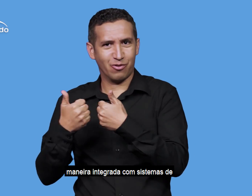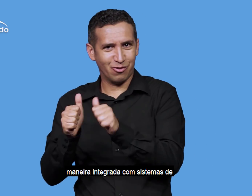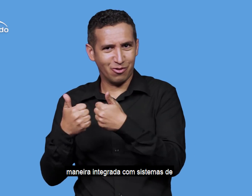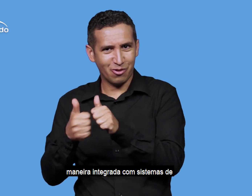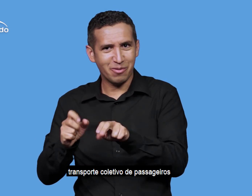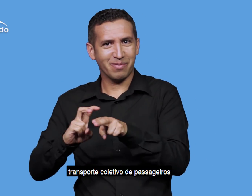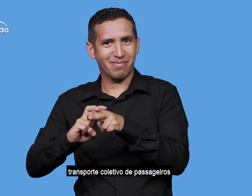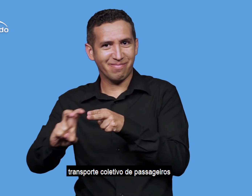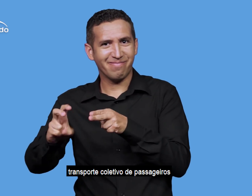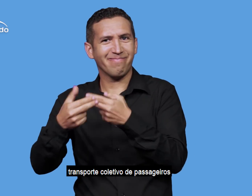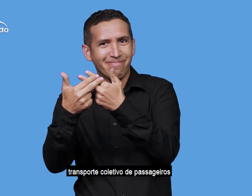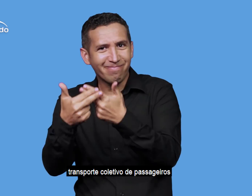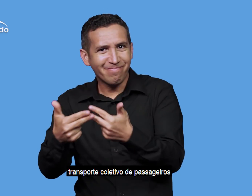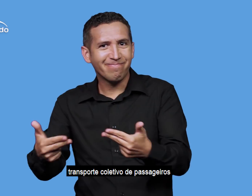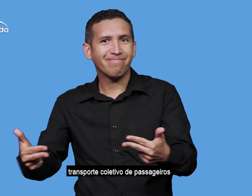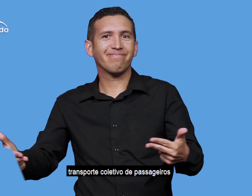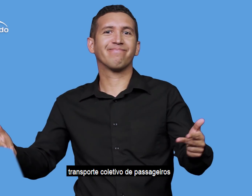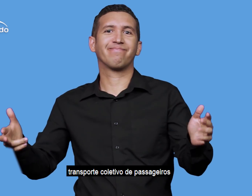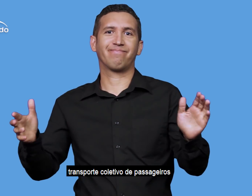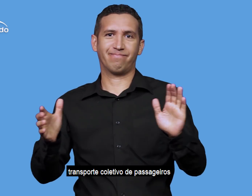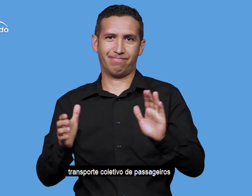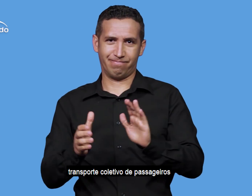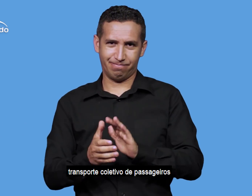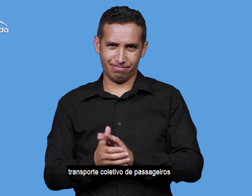de transporte coletivo de passageiros